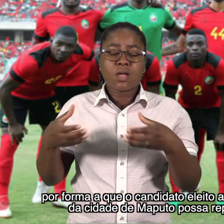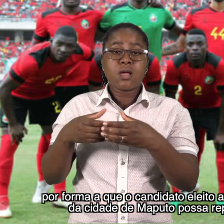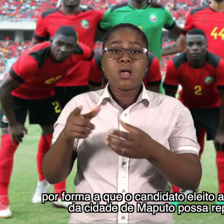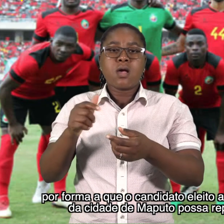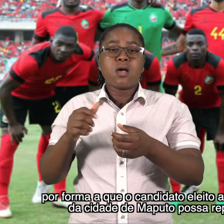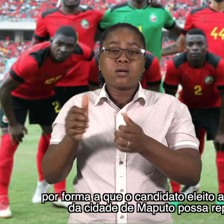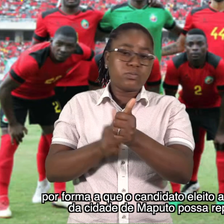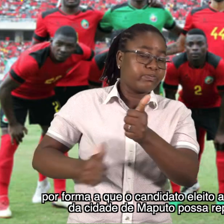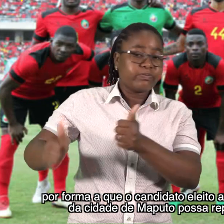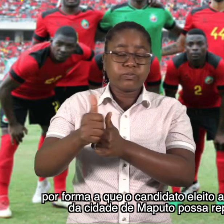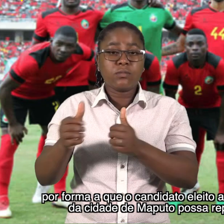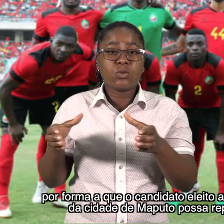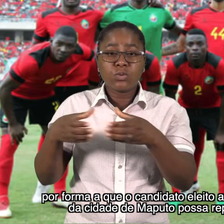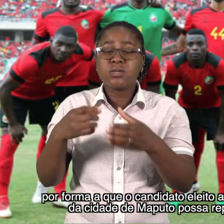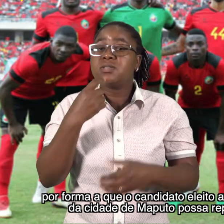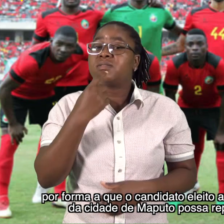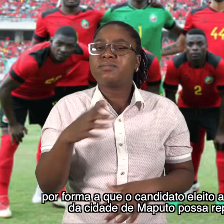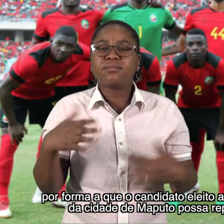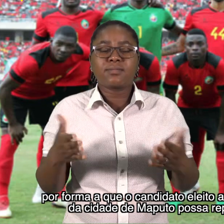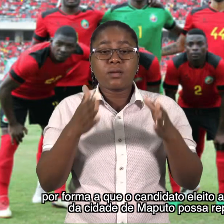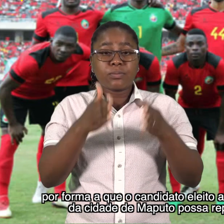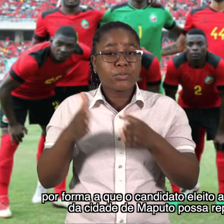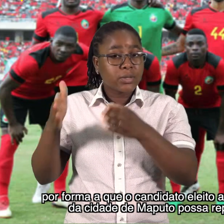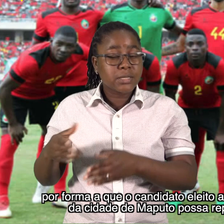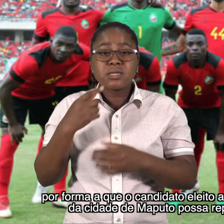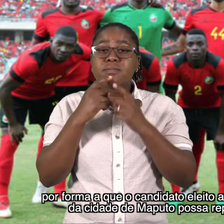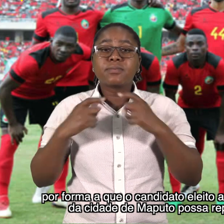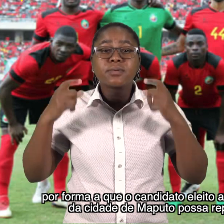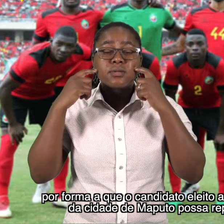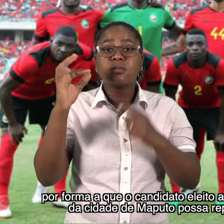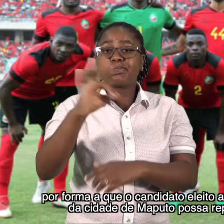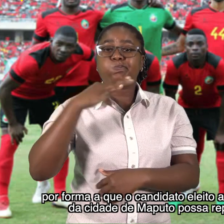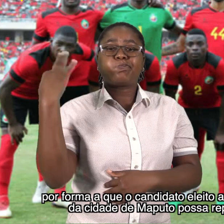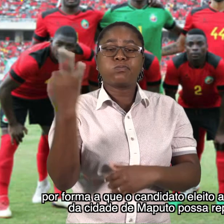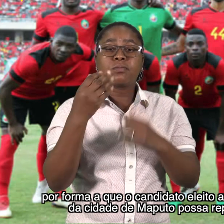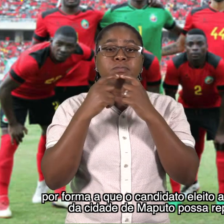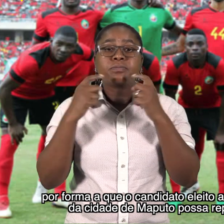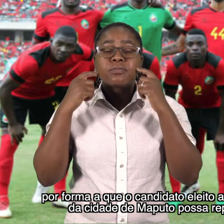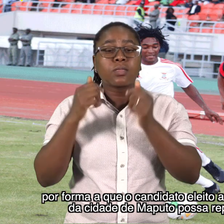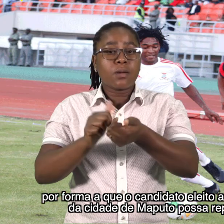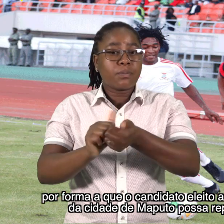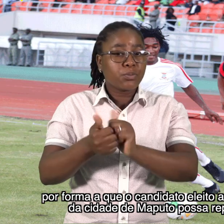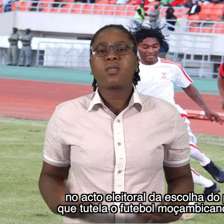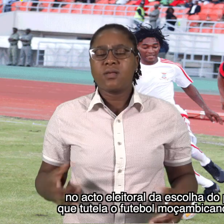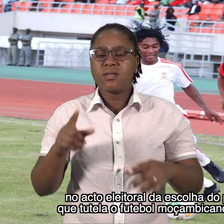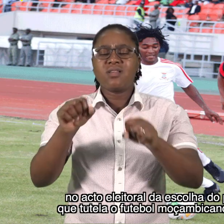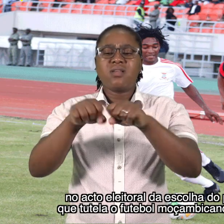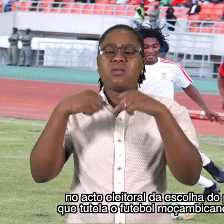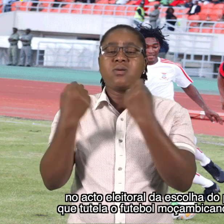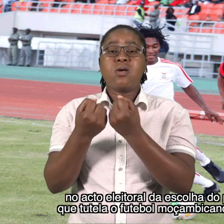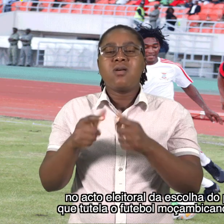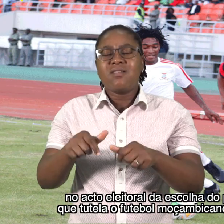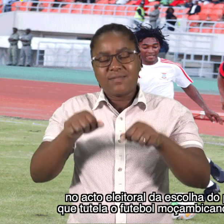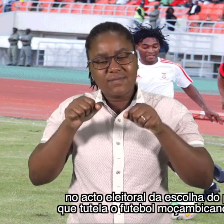forma que o candidato eleito ao nível da Associação de Futebol da Cidade de Maputo possa representar esta agremiação